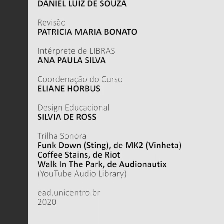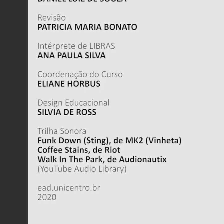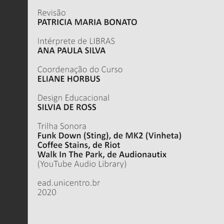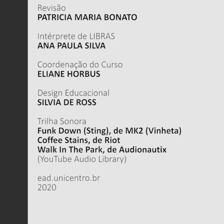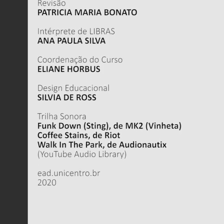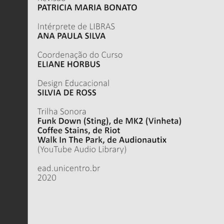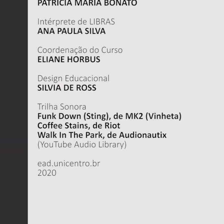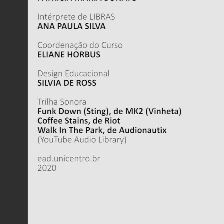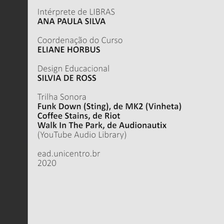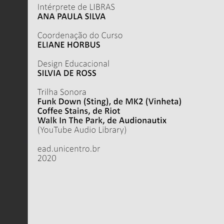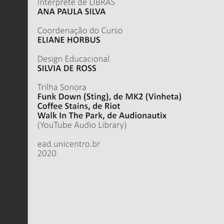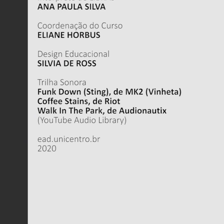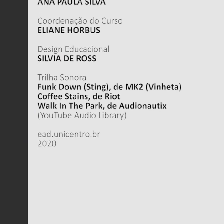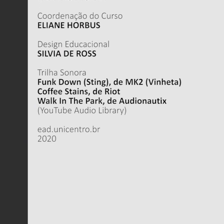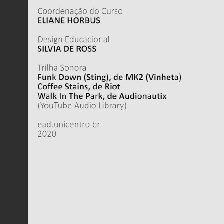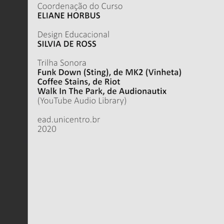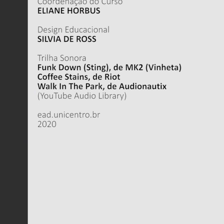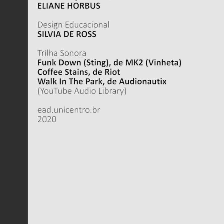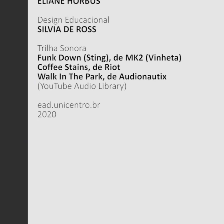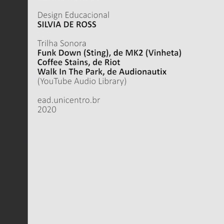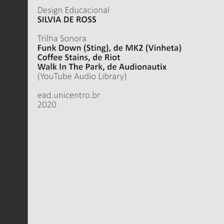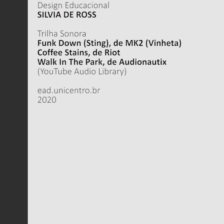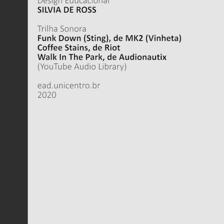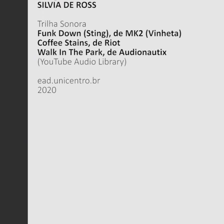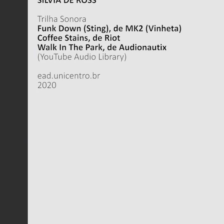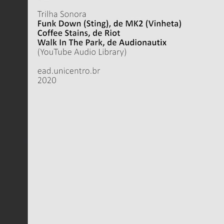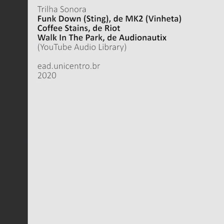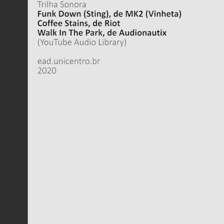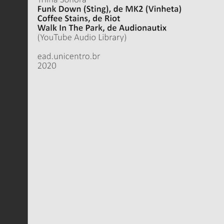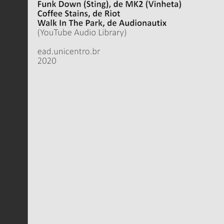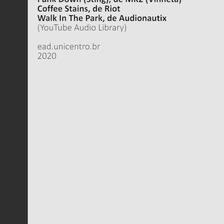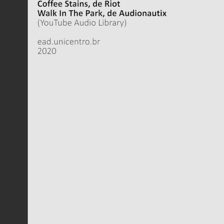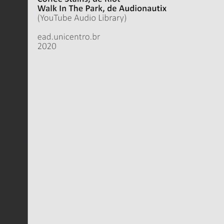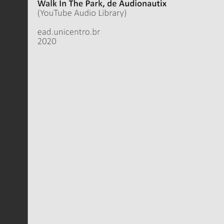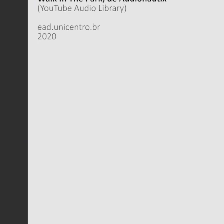Tchau. Tchau.